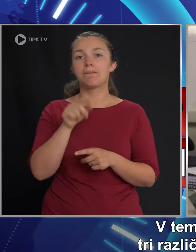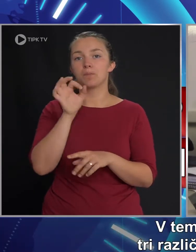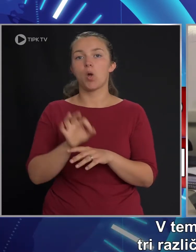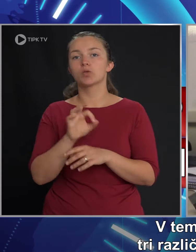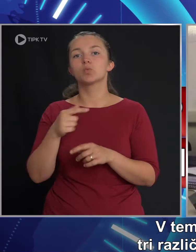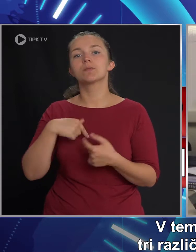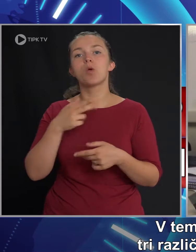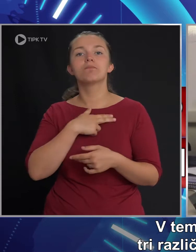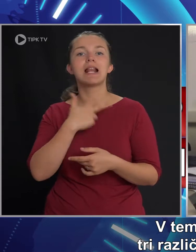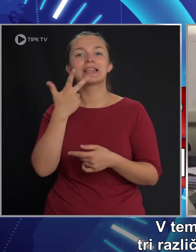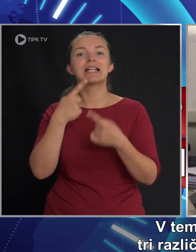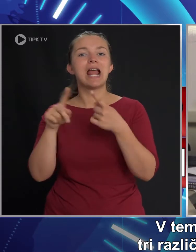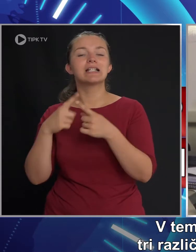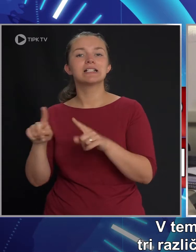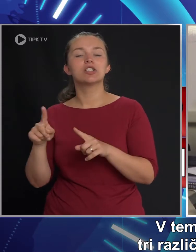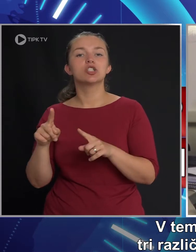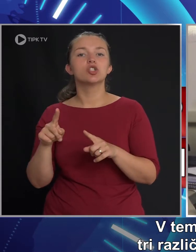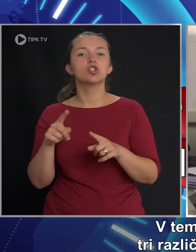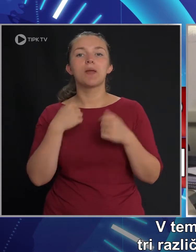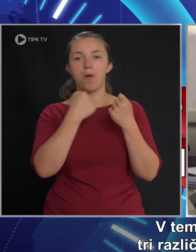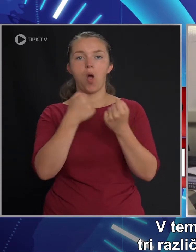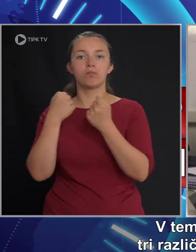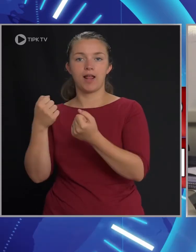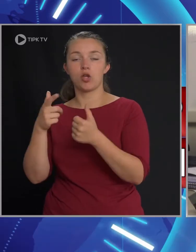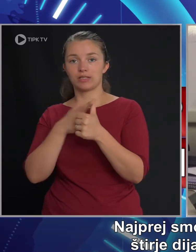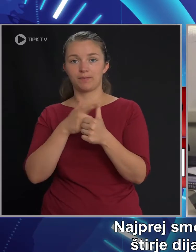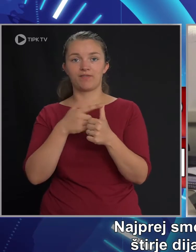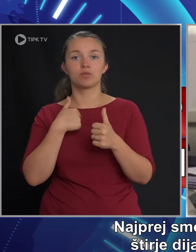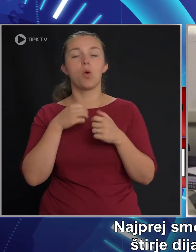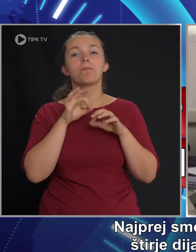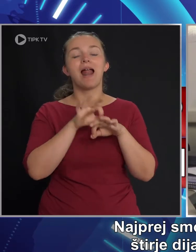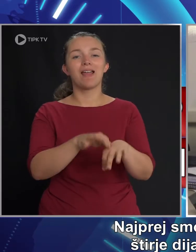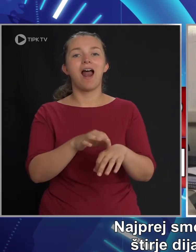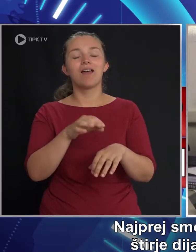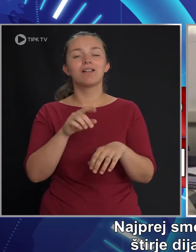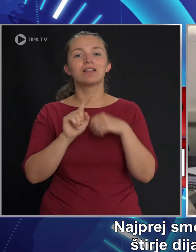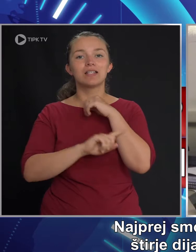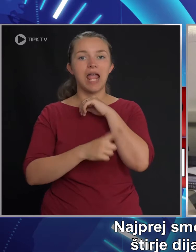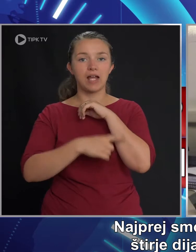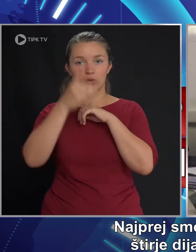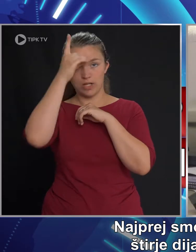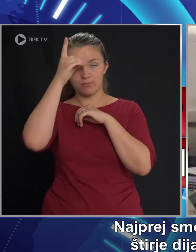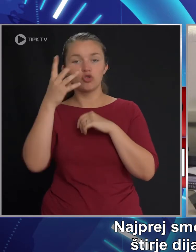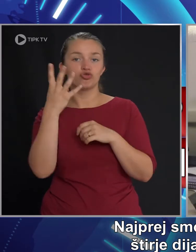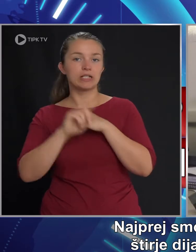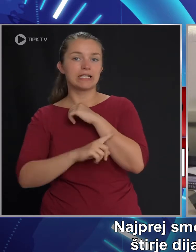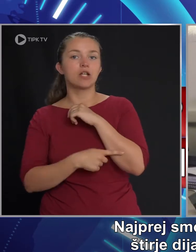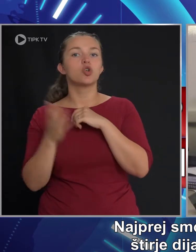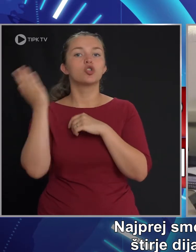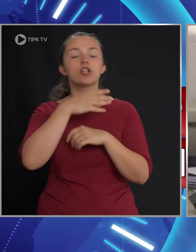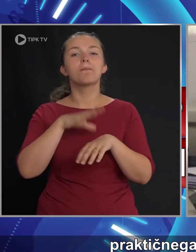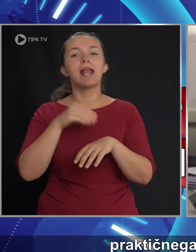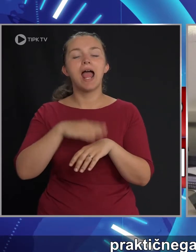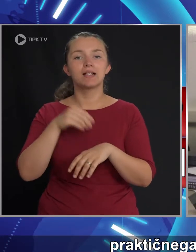V tem projektu smo imeli 3 različne tokove mobilnosti. Najprej smo odpeljali dijake v Nemčijo, 4 dijaki so